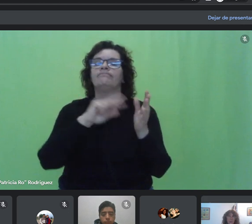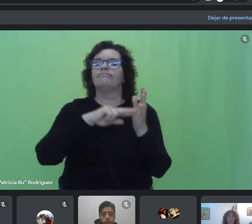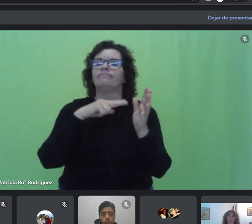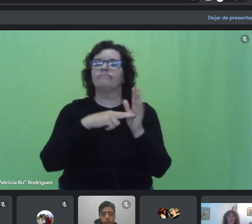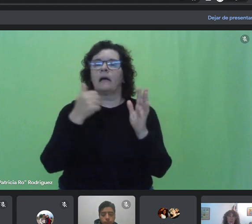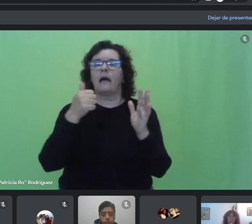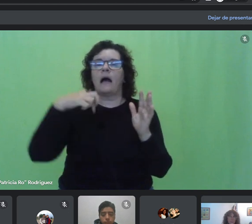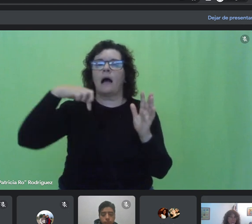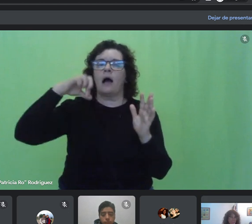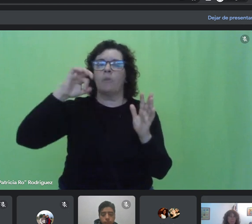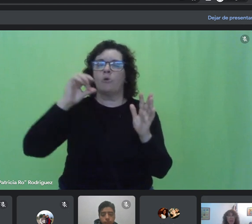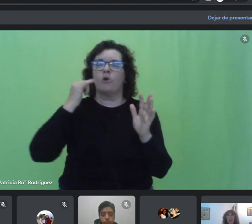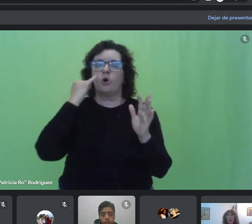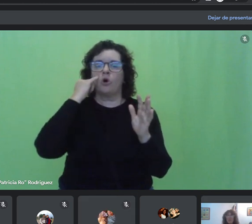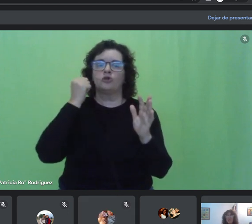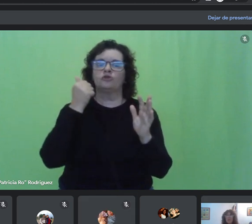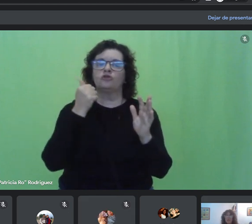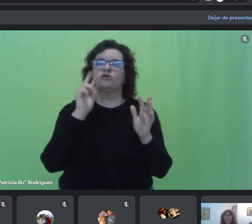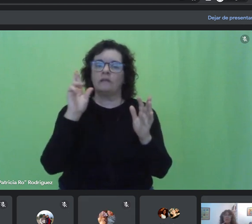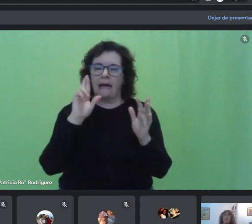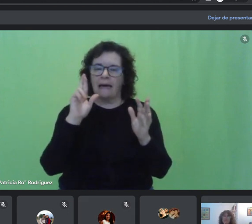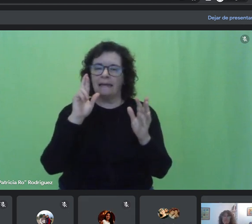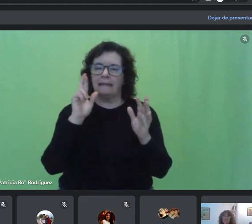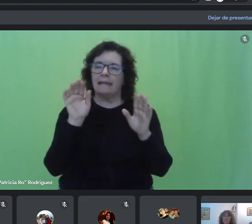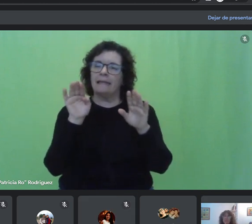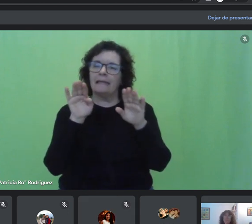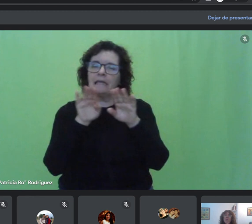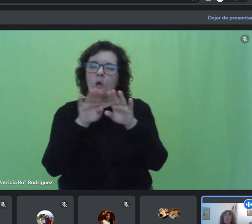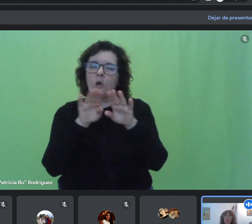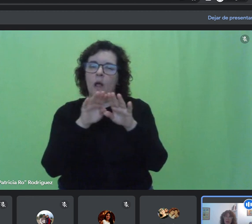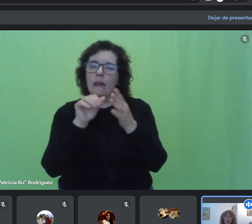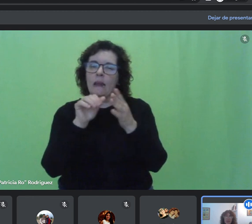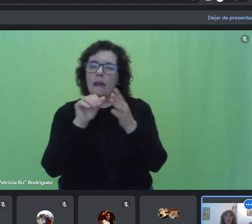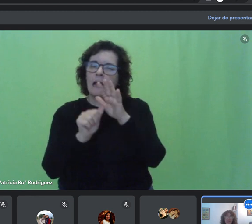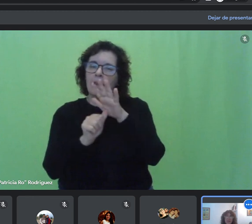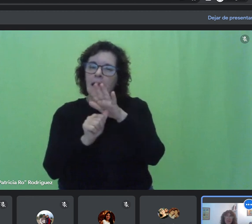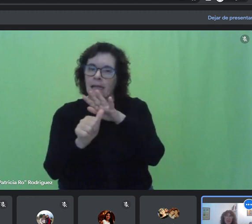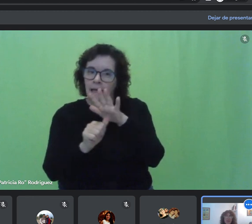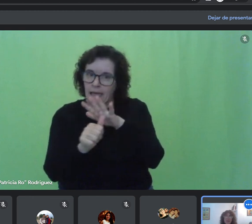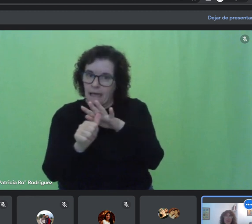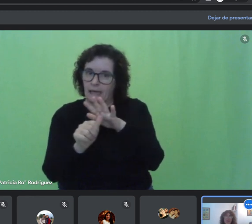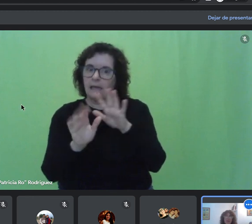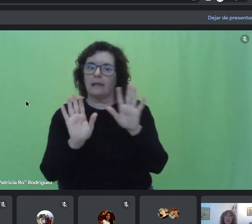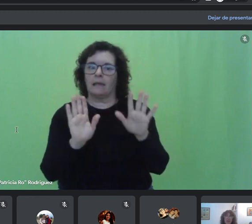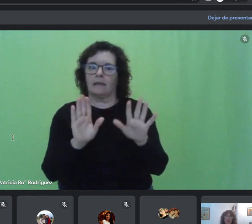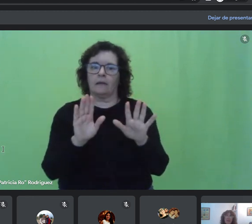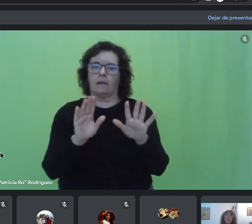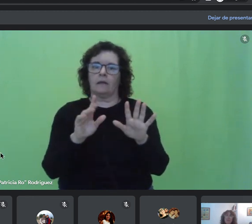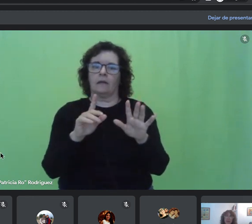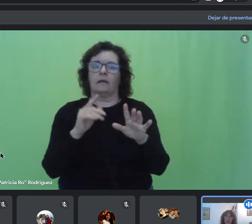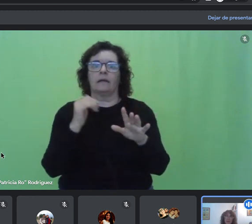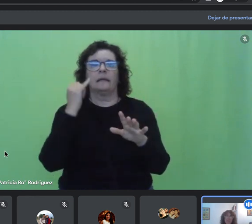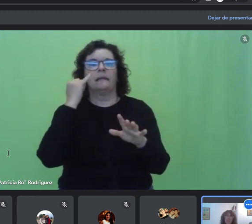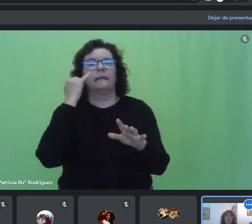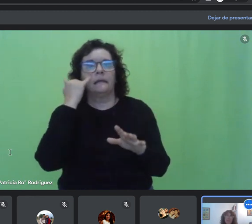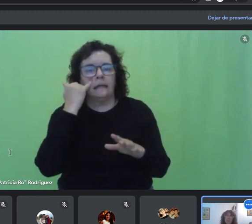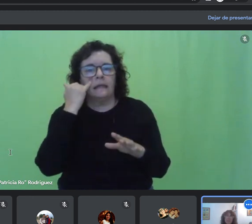Debería apoyar la igualdad de género. Muy bien. Y África.